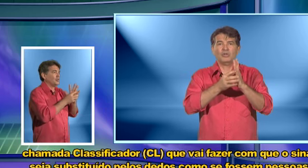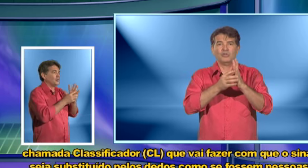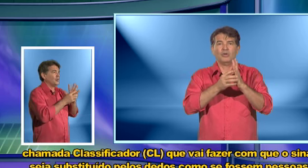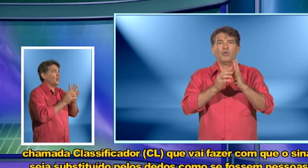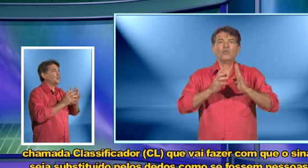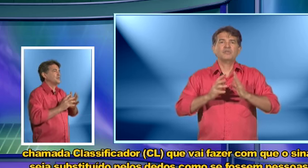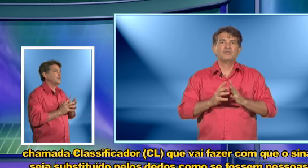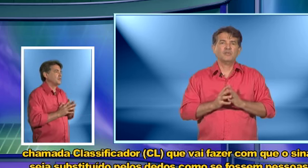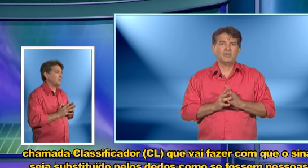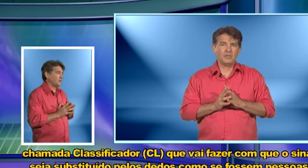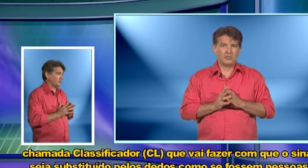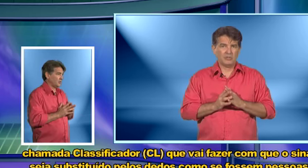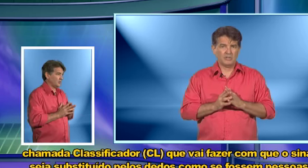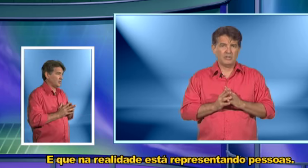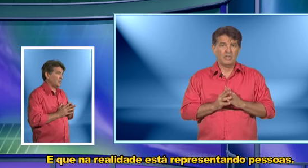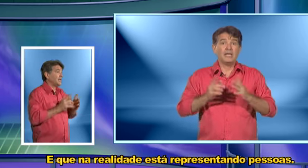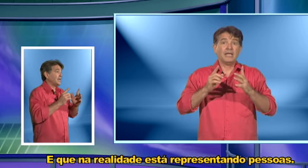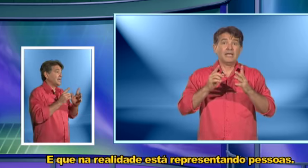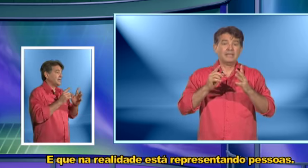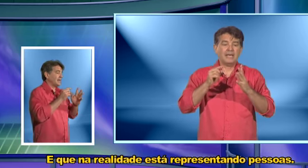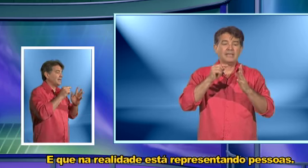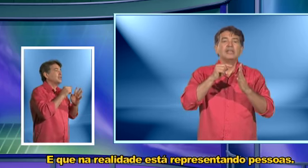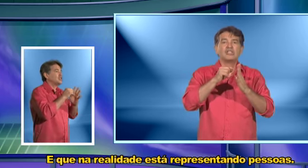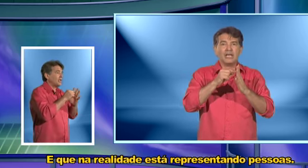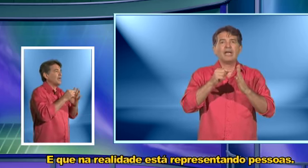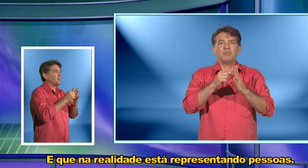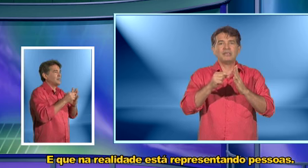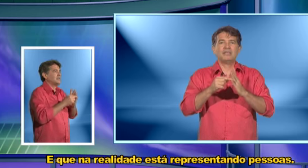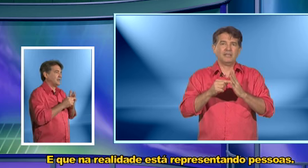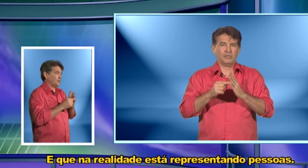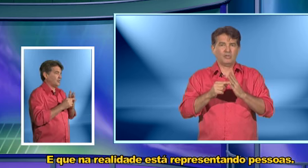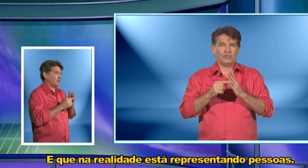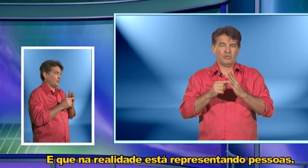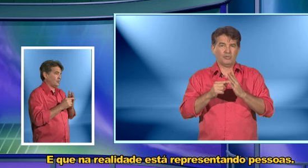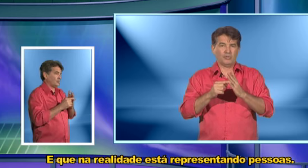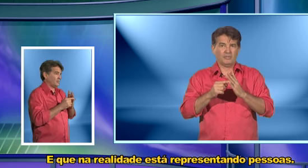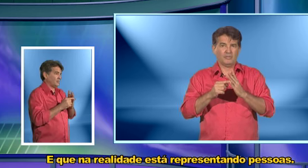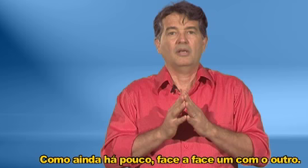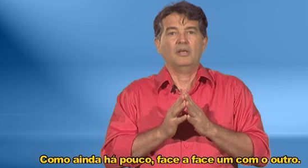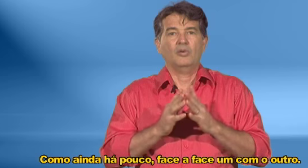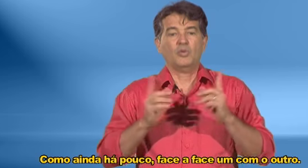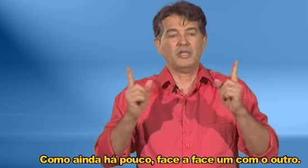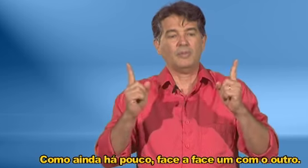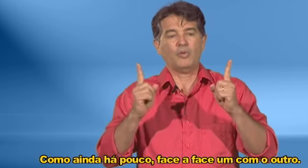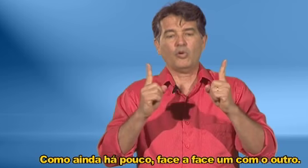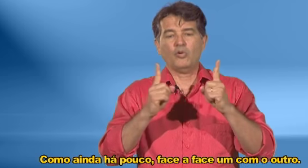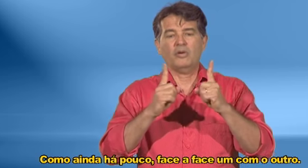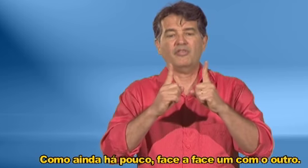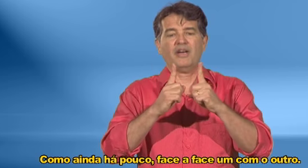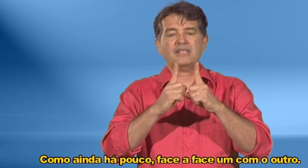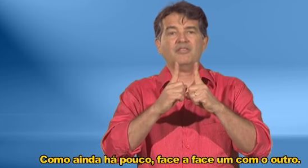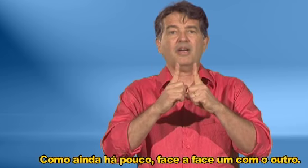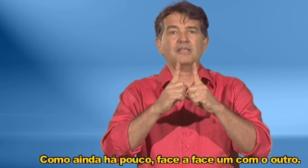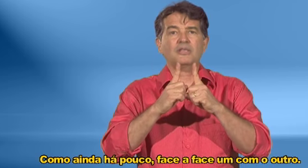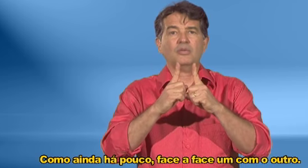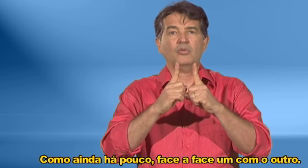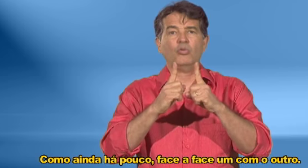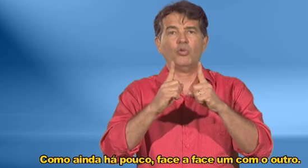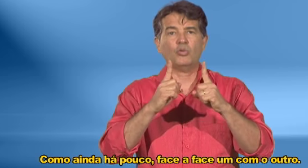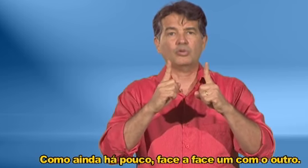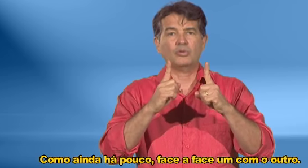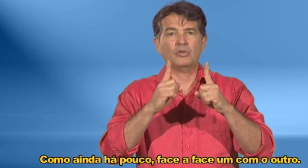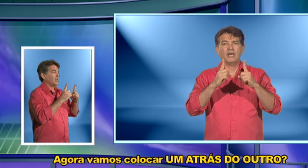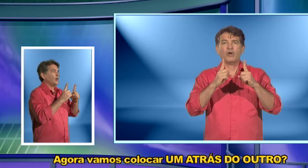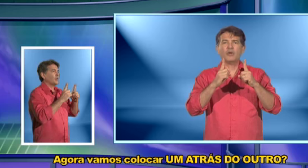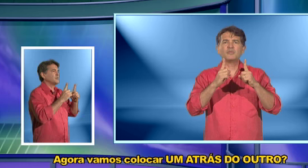pelos dedos como se fossem pessoas. E, na realidade, está representando as pessoas. Como ainda há pouco, face a face, um